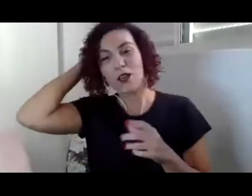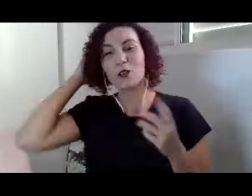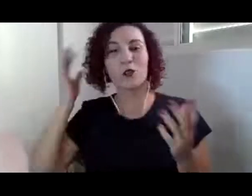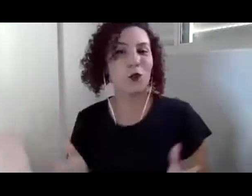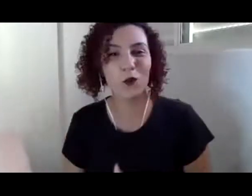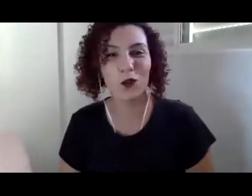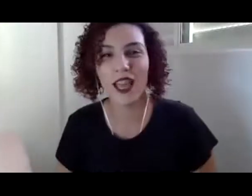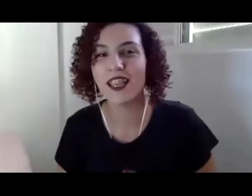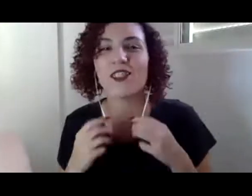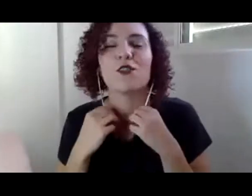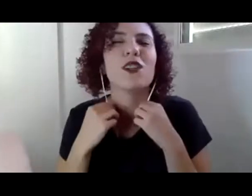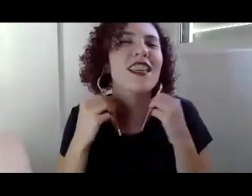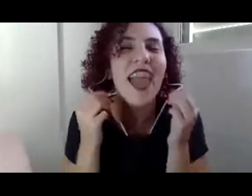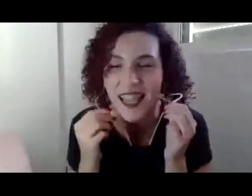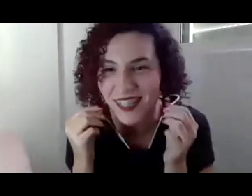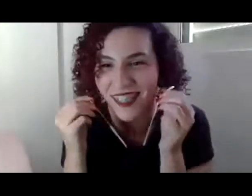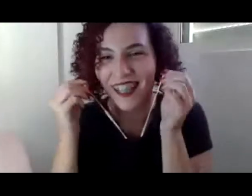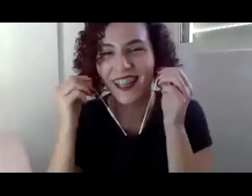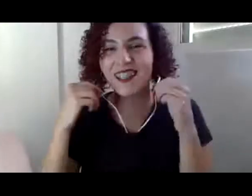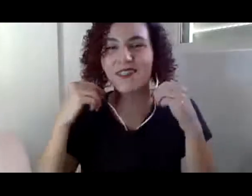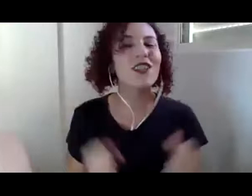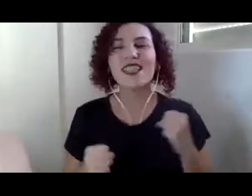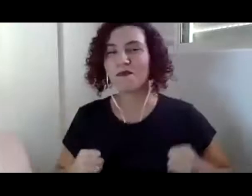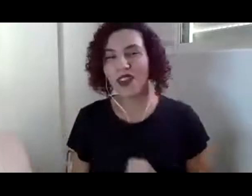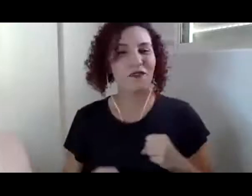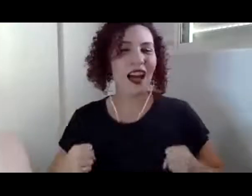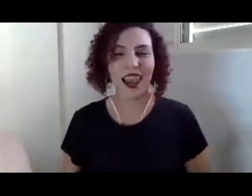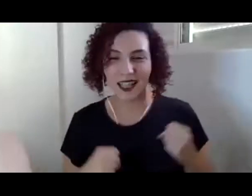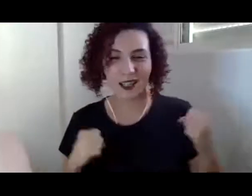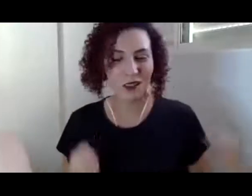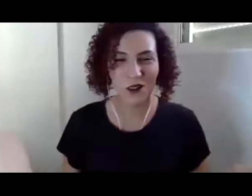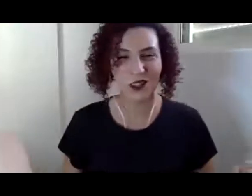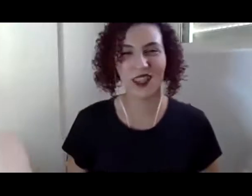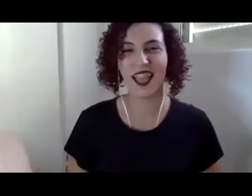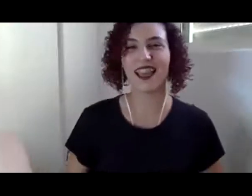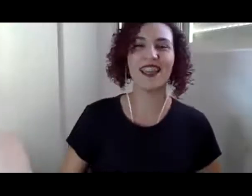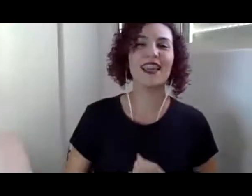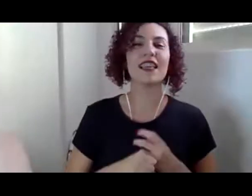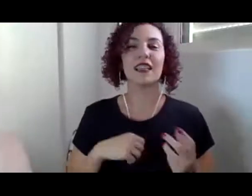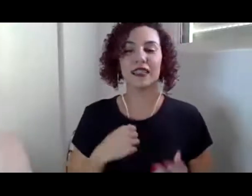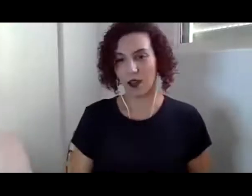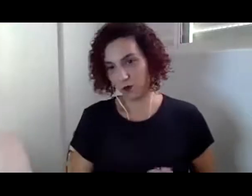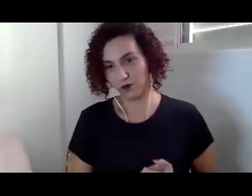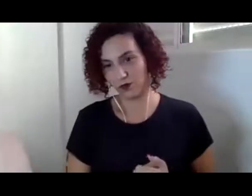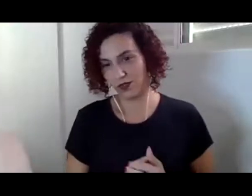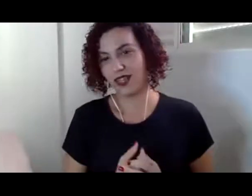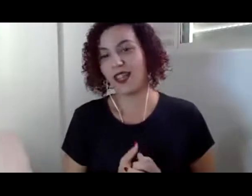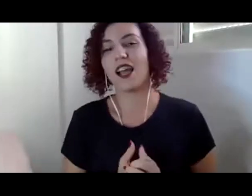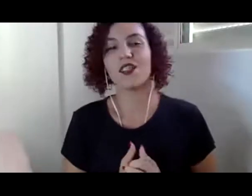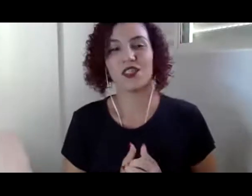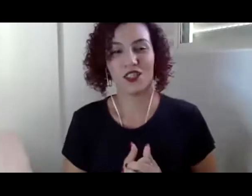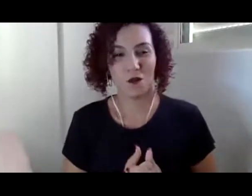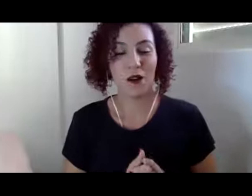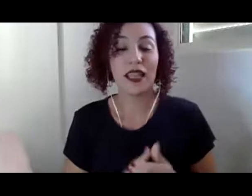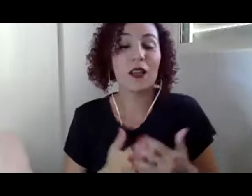né? Chuco, e aí a gente, yes! Vou saber falar tudo! E aí, não.